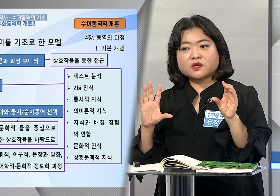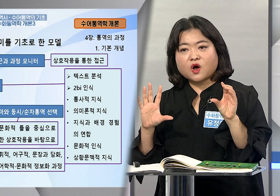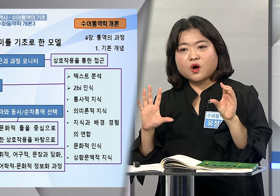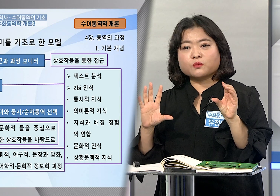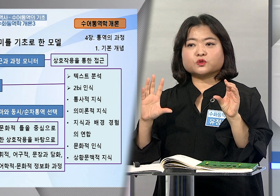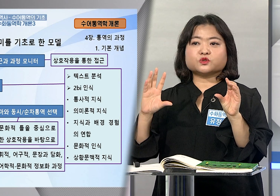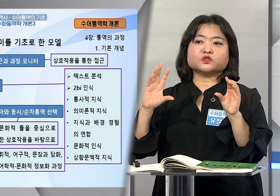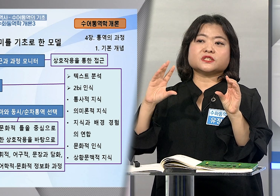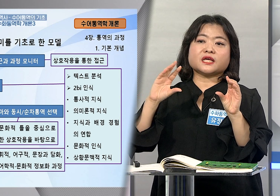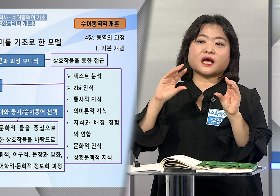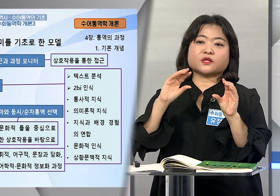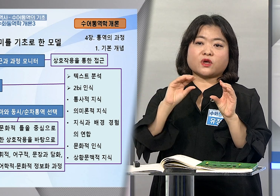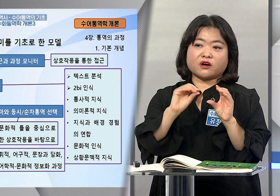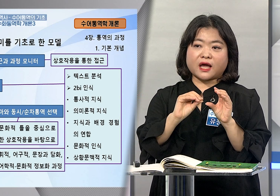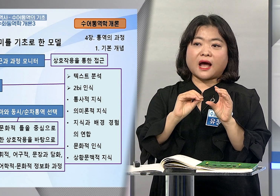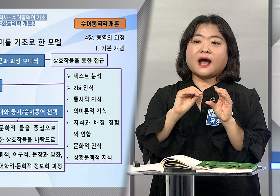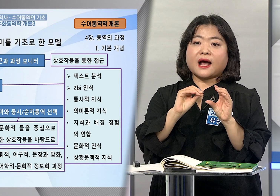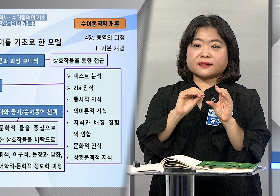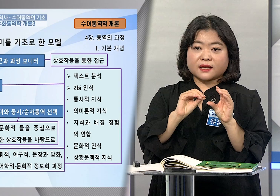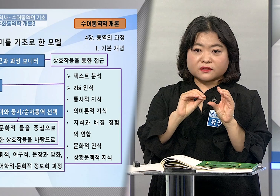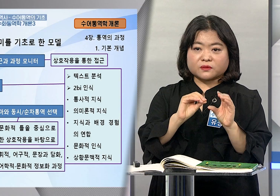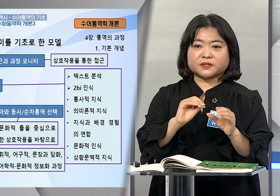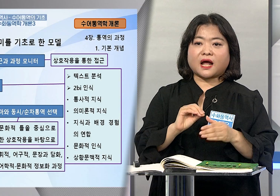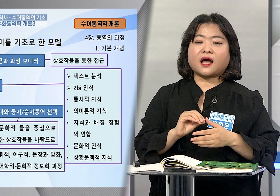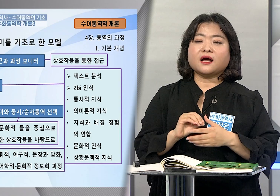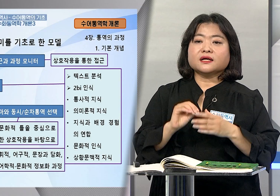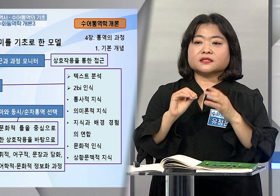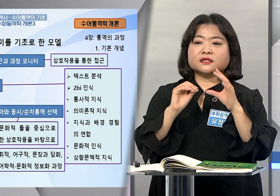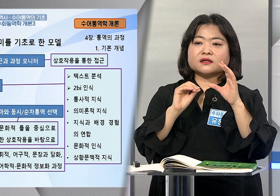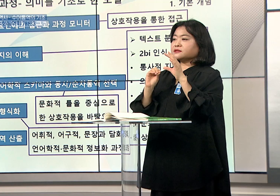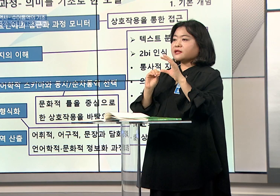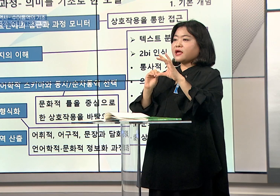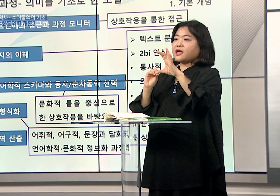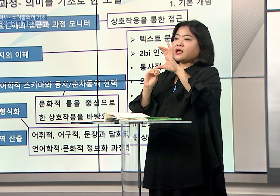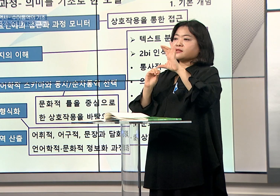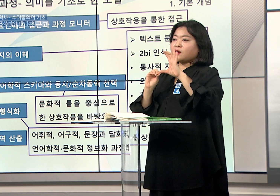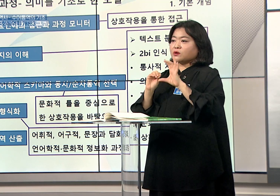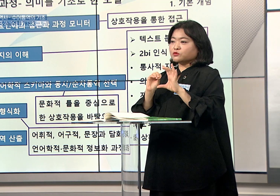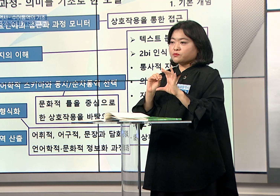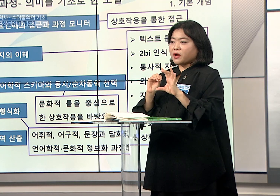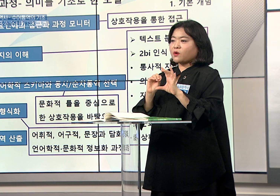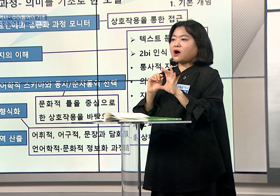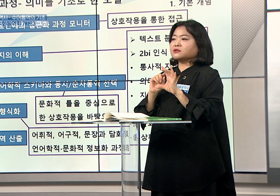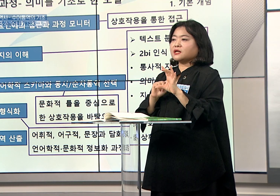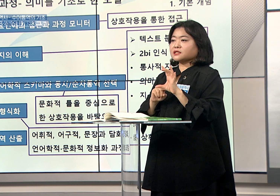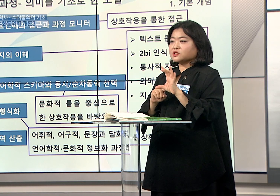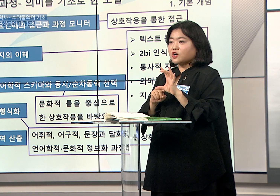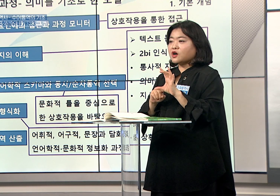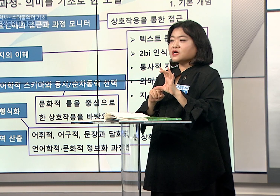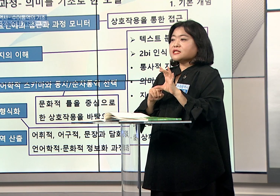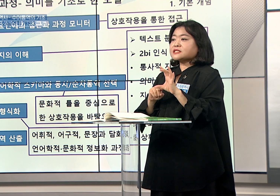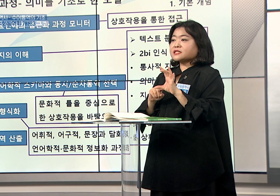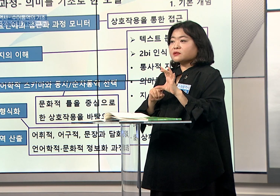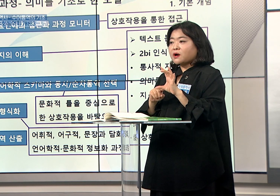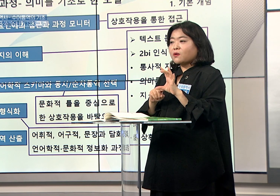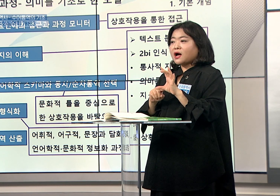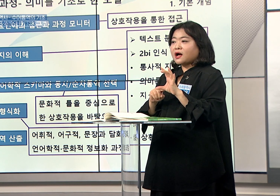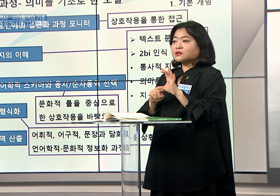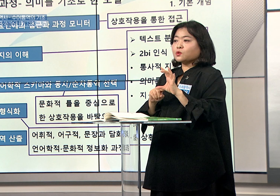메시지에서 모두 이해가 되어야 한다는 겁니다. 그럴 때 상황 문맥과 언어학적 스키마와